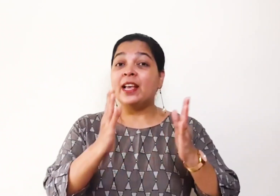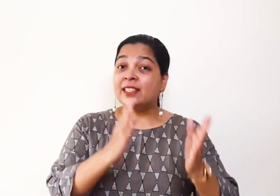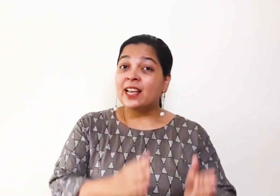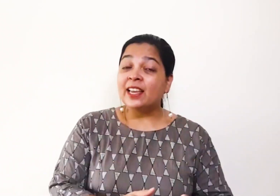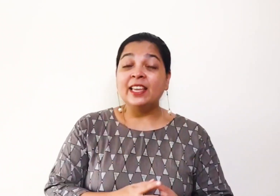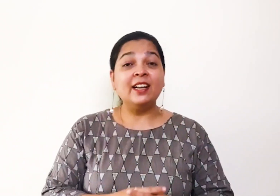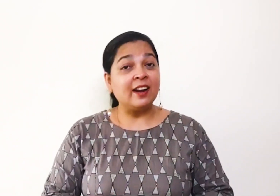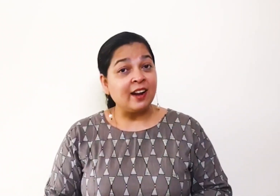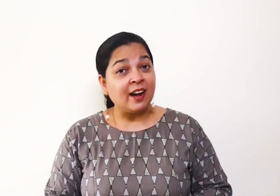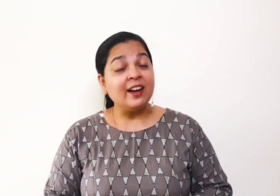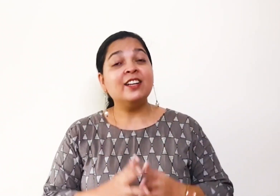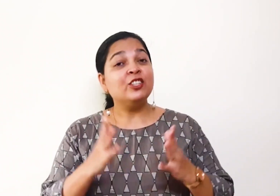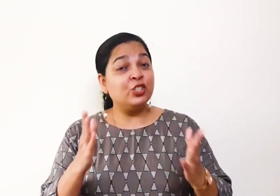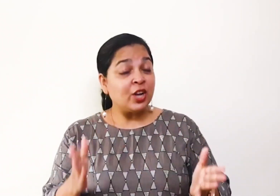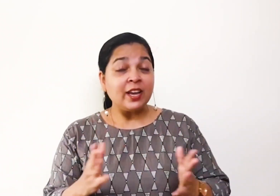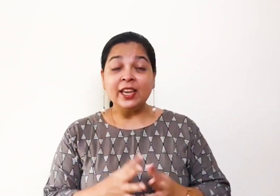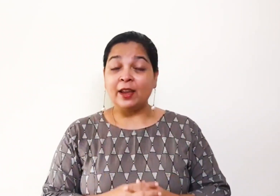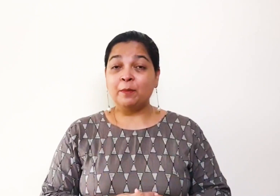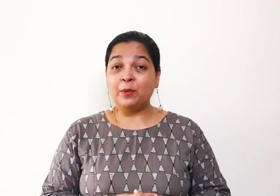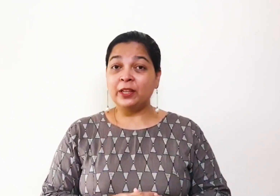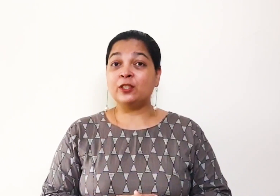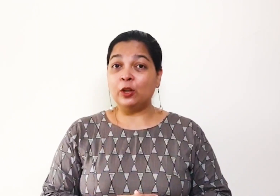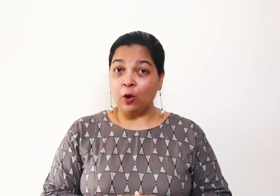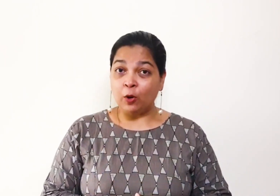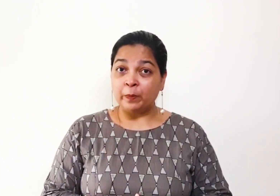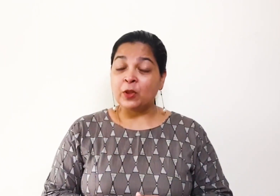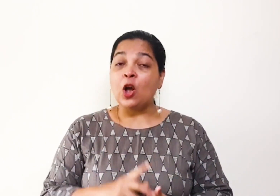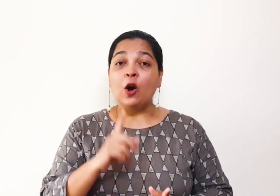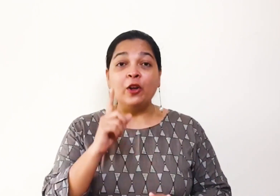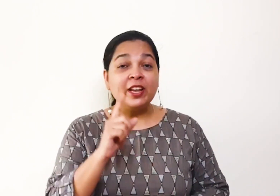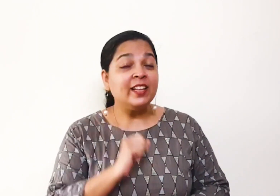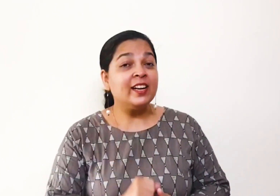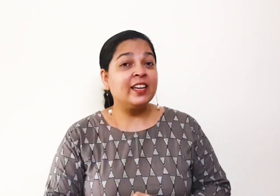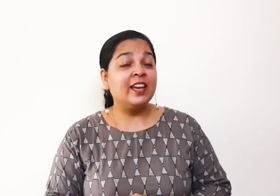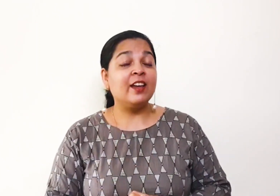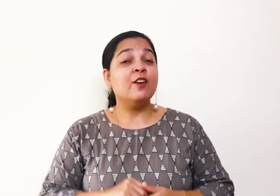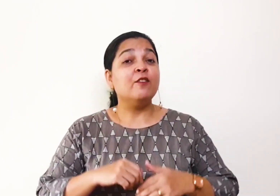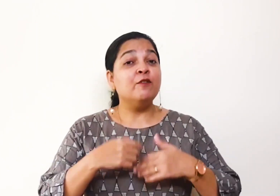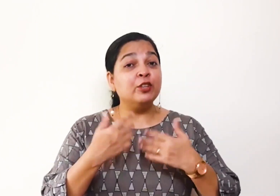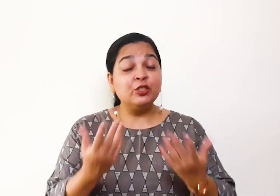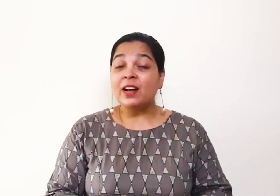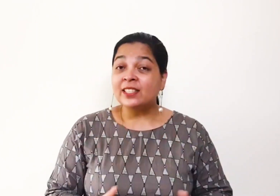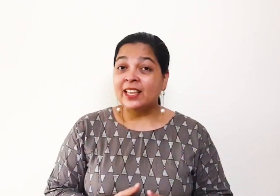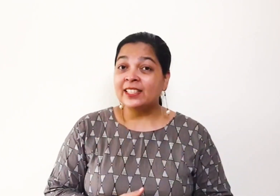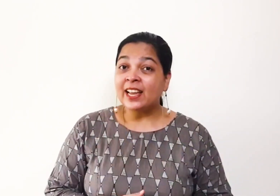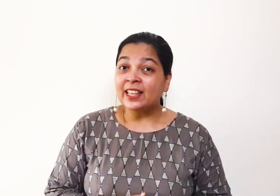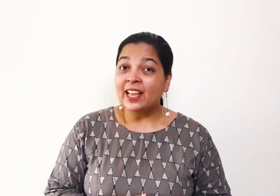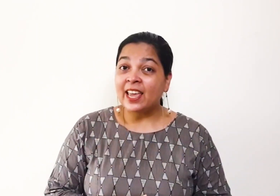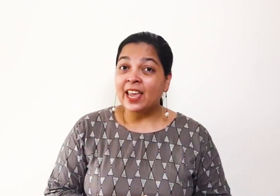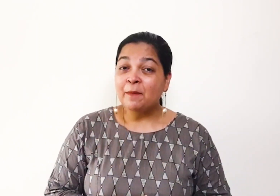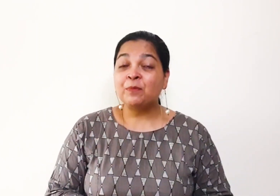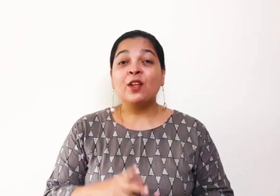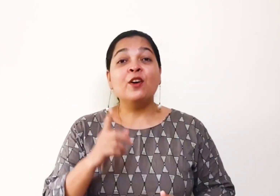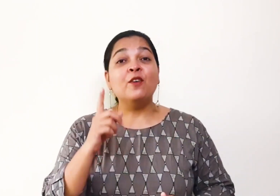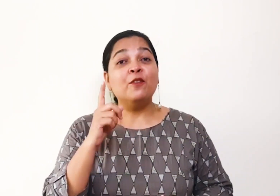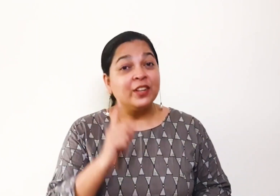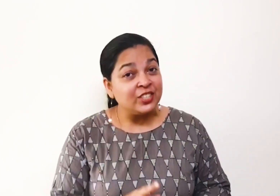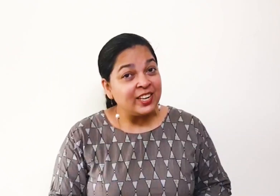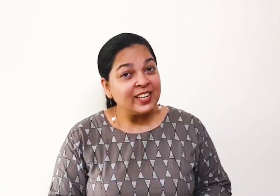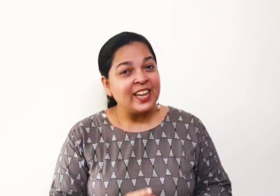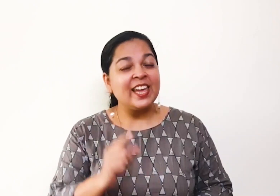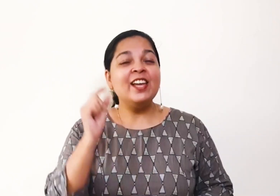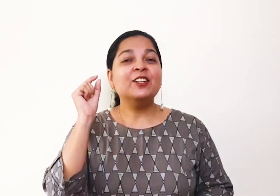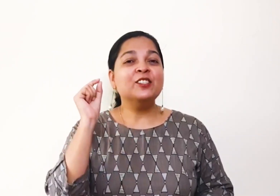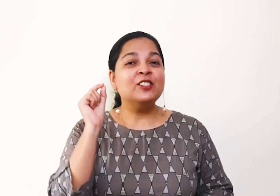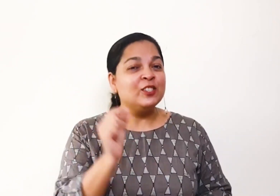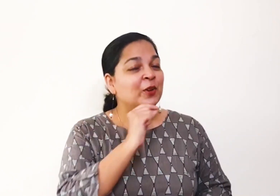आउ आमको एहा ही करिबाकु हेबो। प्रेस द लॉर्ड। आउ मने रखंतु विश्वास केमिति आसे वाक्य